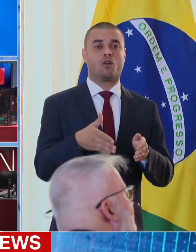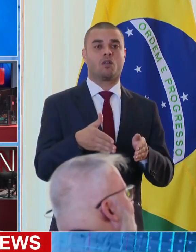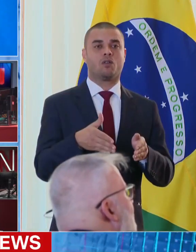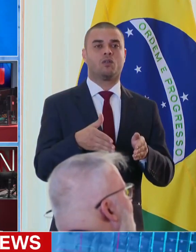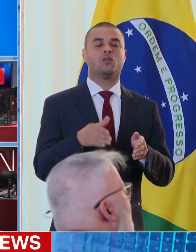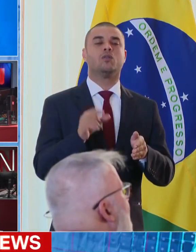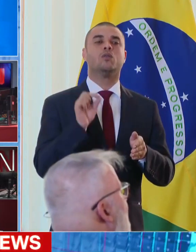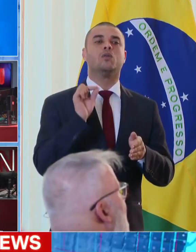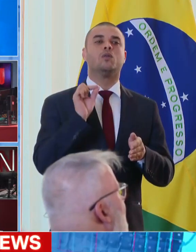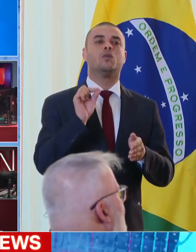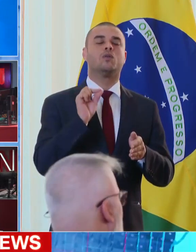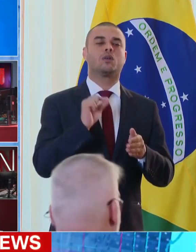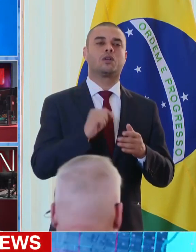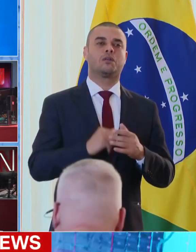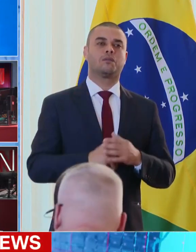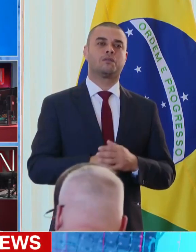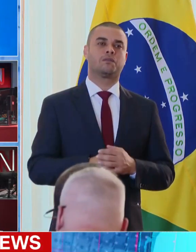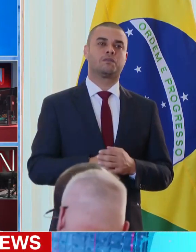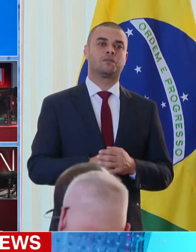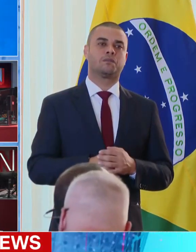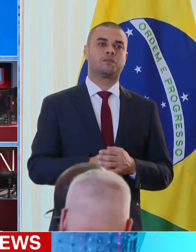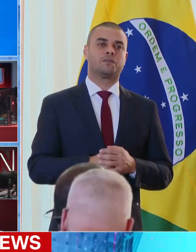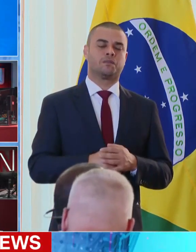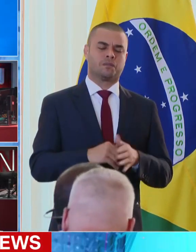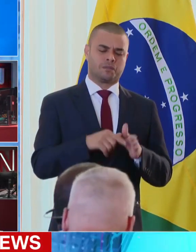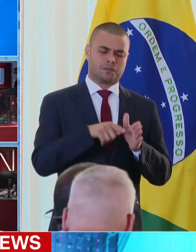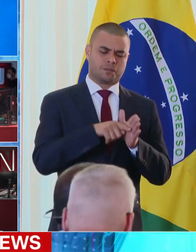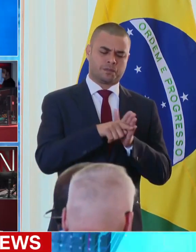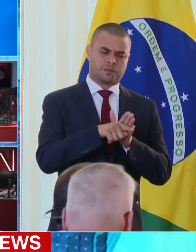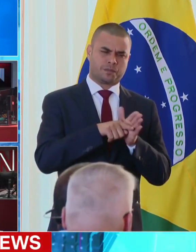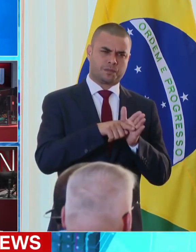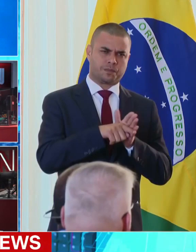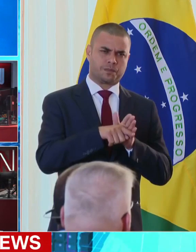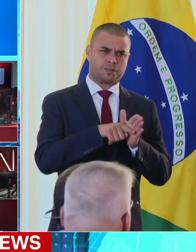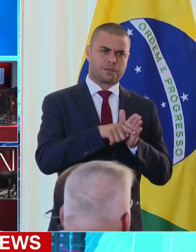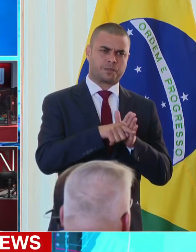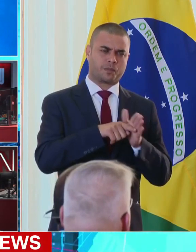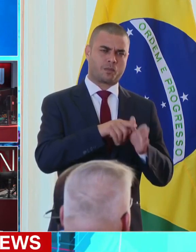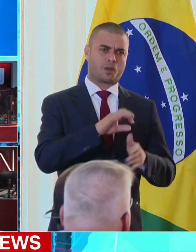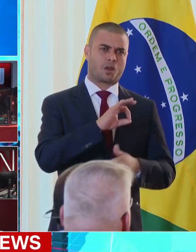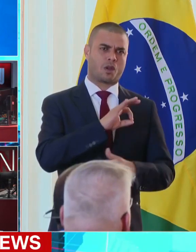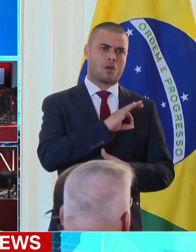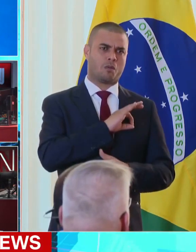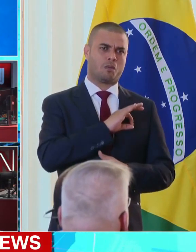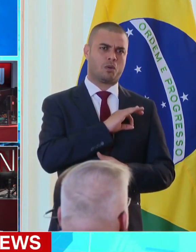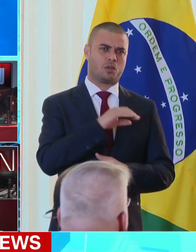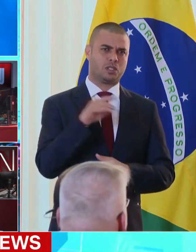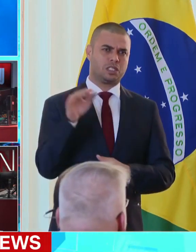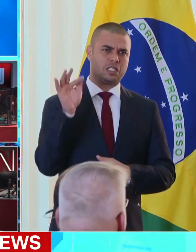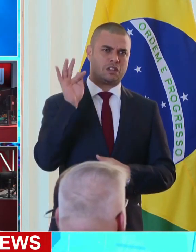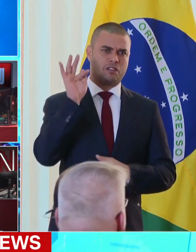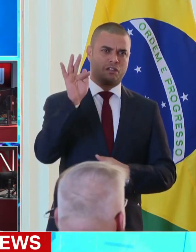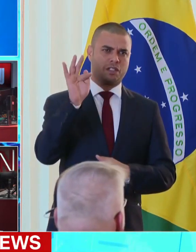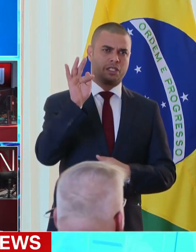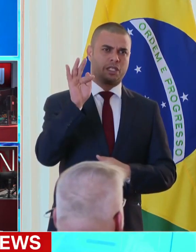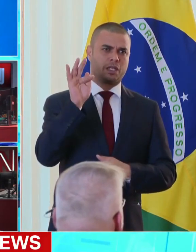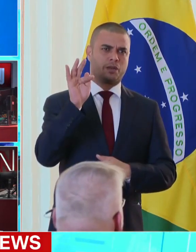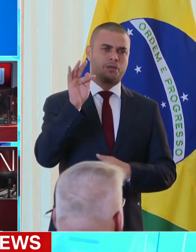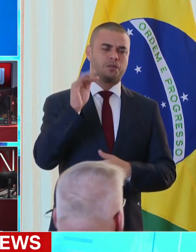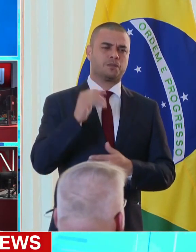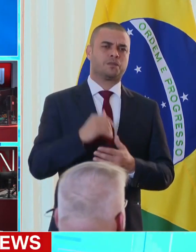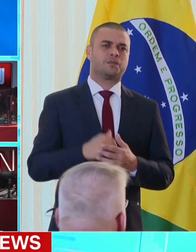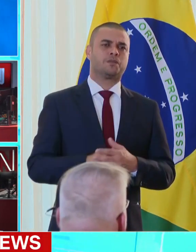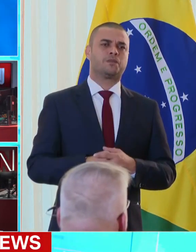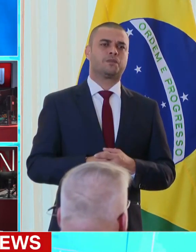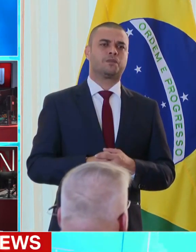pelo presidente é dizer que até isso ele se dedicou né fala olha fala um aí que o PSDB concluiu que o processo de votação